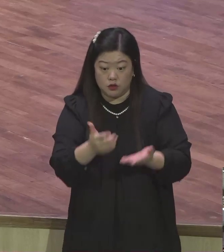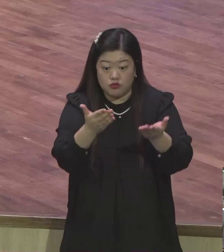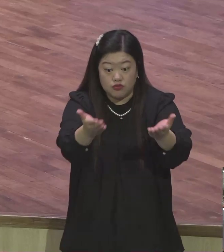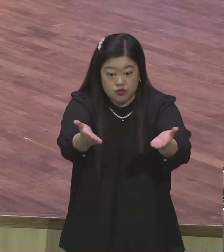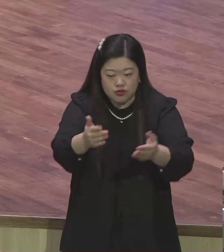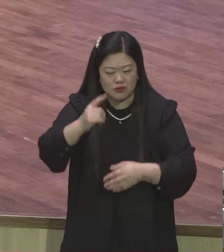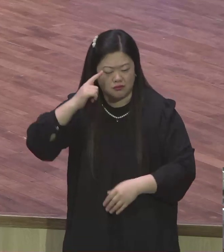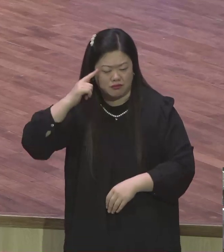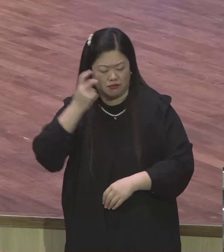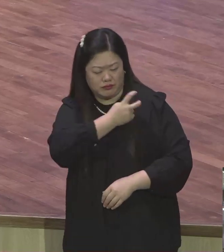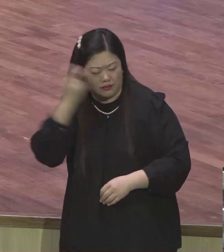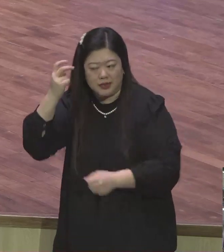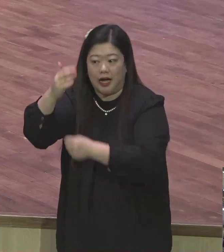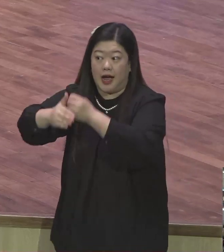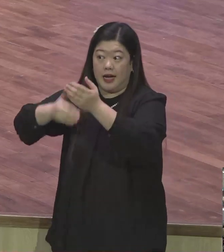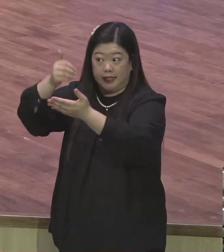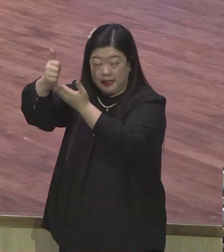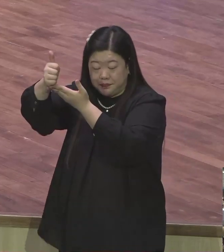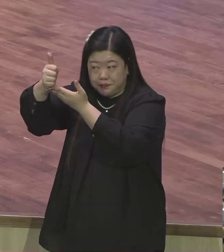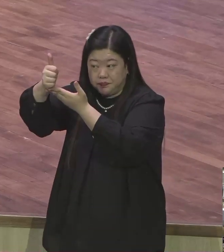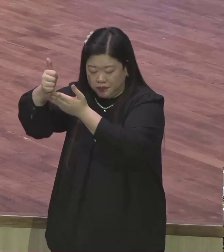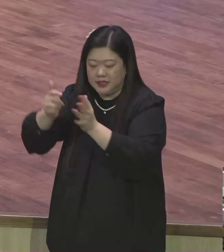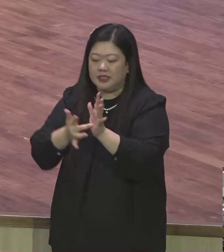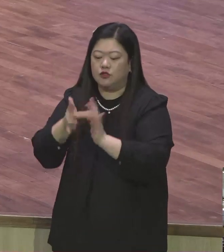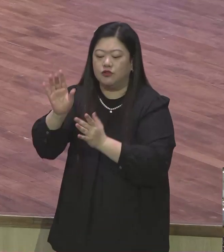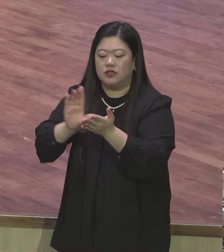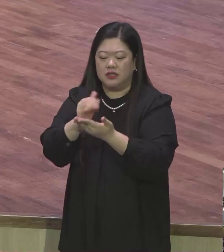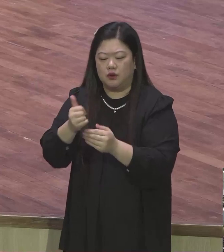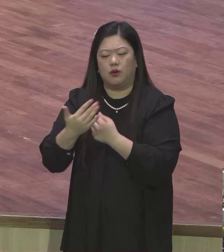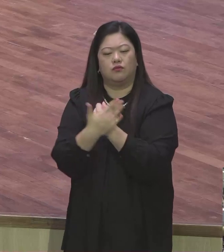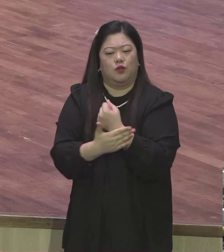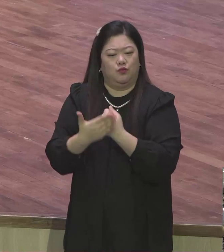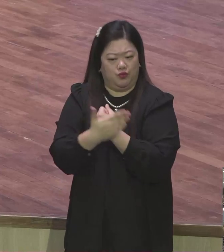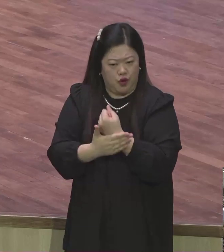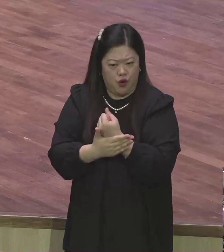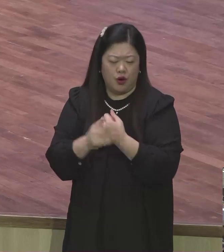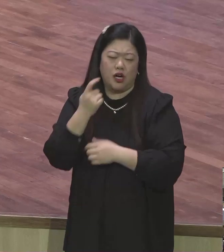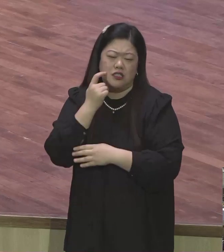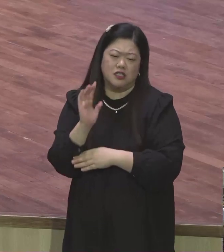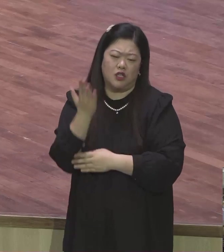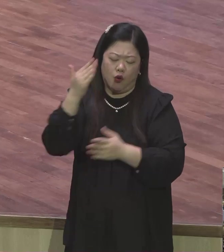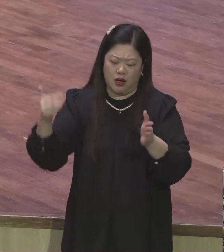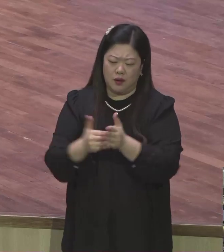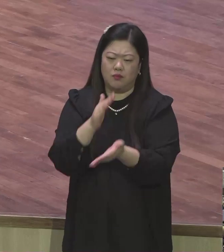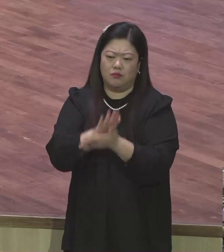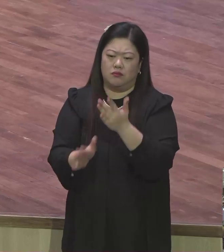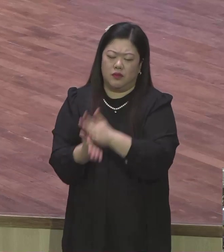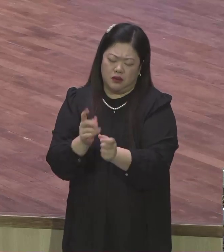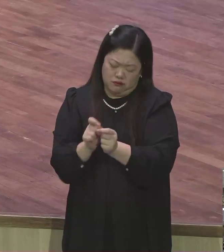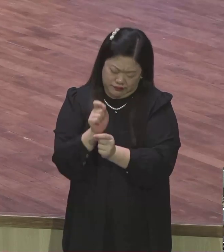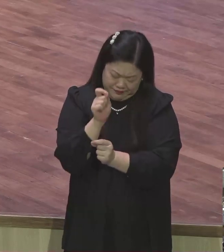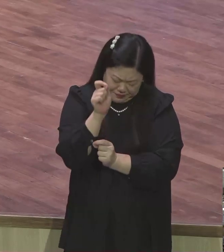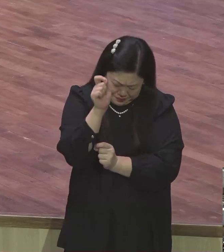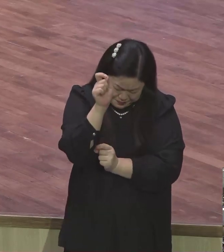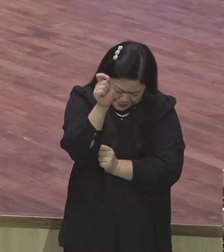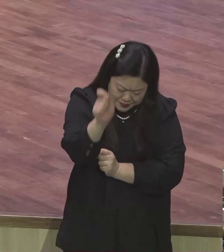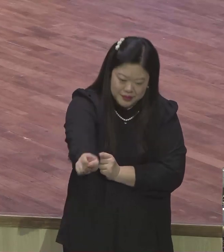지혜로우신 하나님께 예수 그리스도로 말미암아 영광이 세세에 무궁하도록 이설지어다. 아멘.